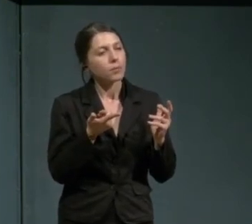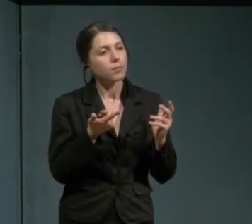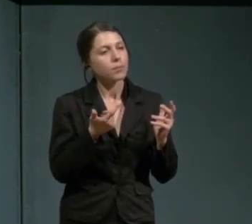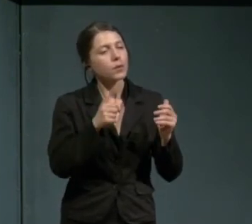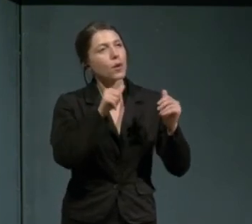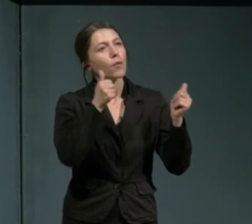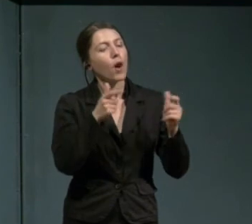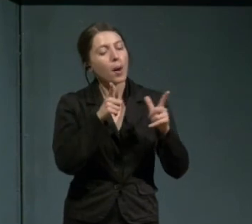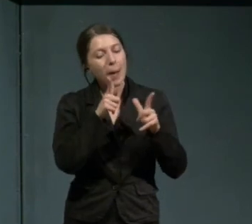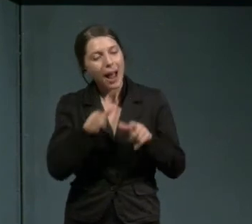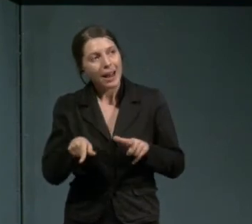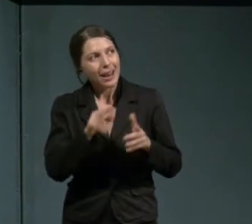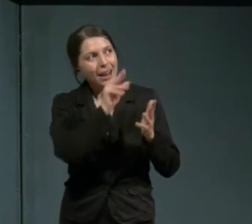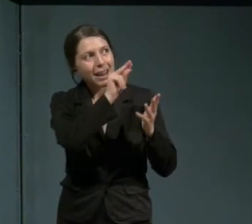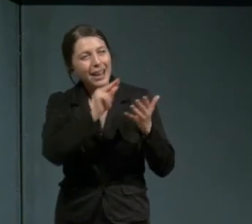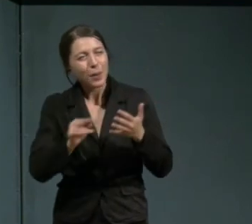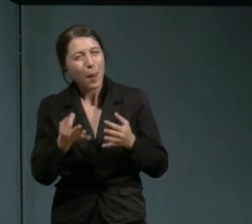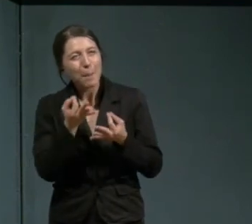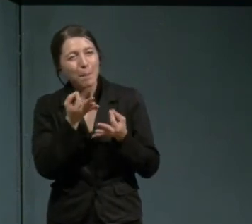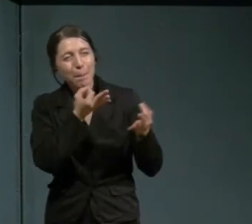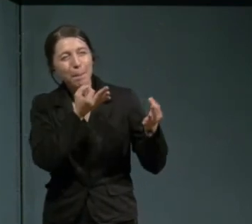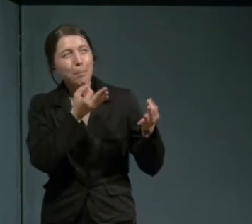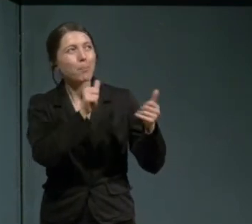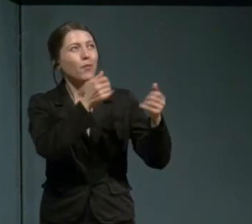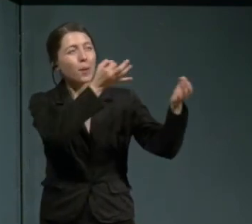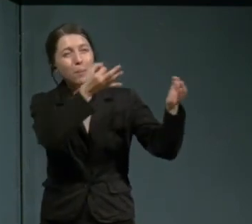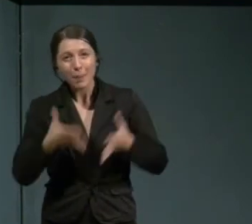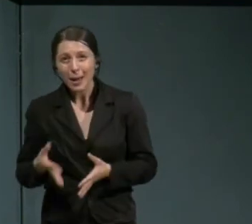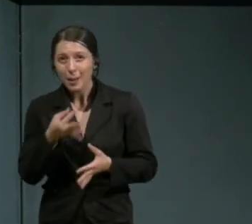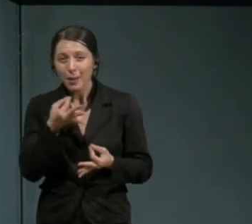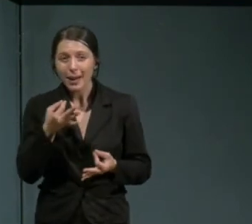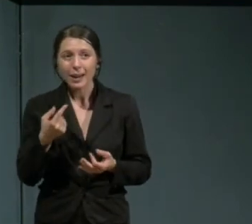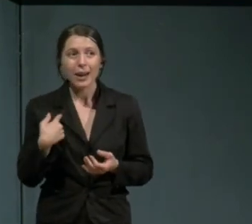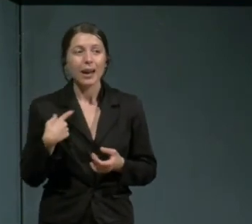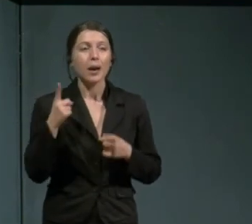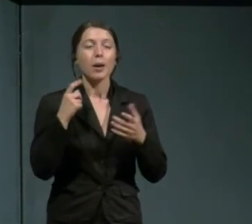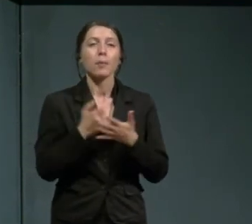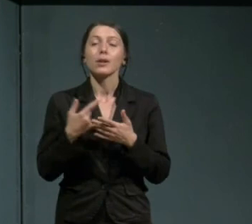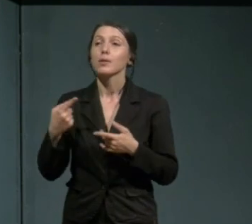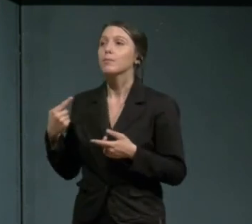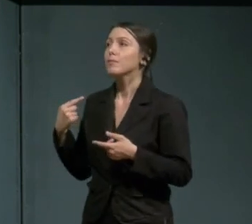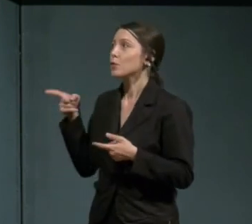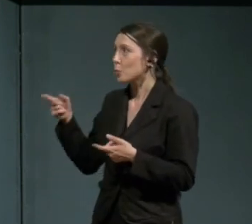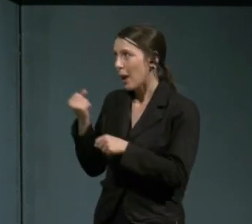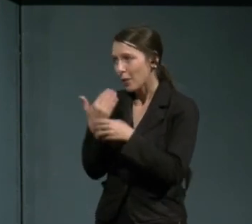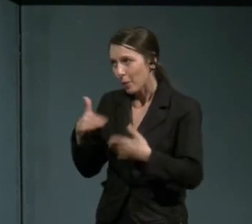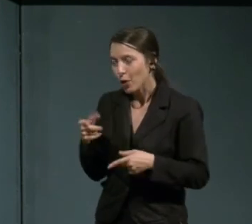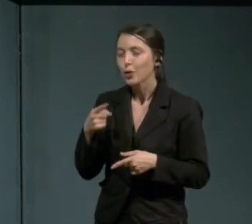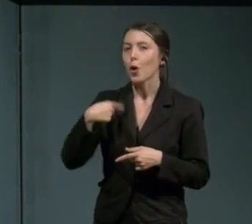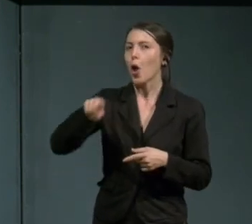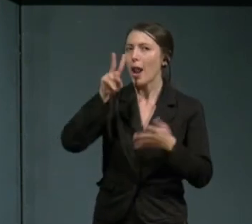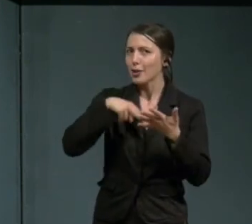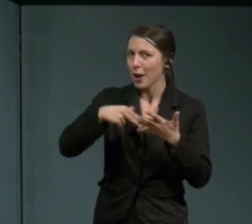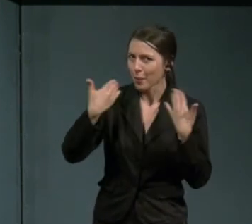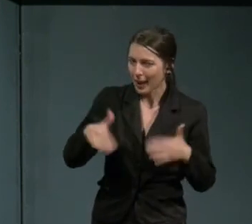nella lingua per me era importante ecco lavoro tanto è già molto quindi iniziamo comunque a